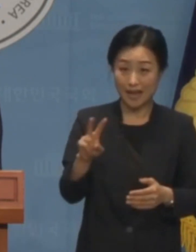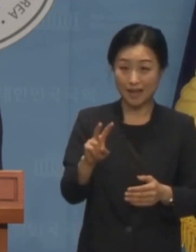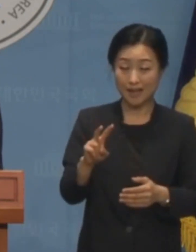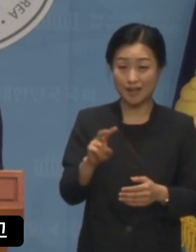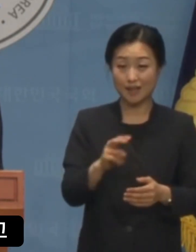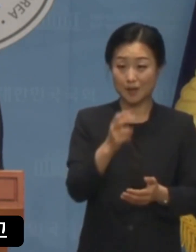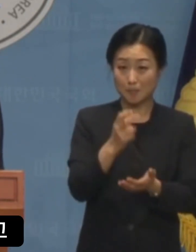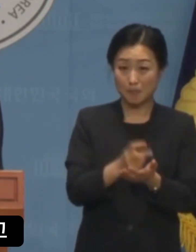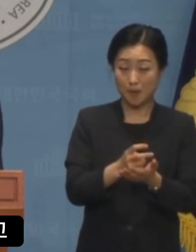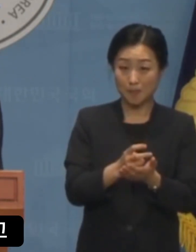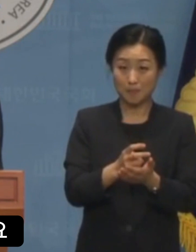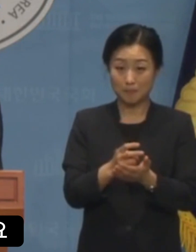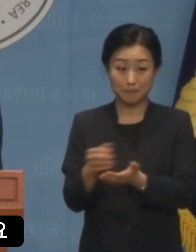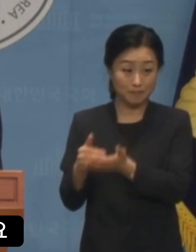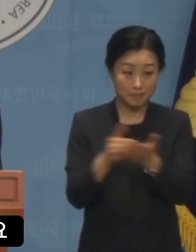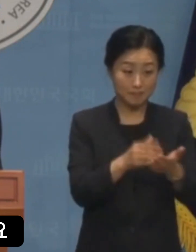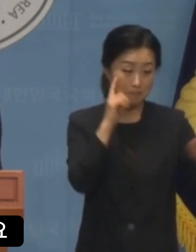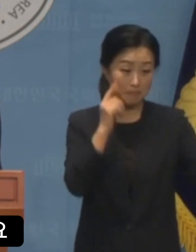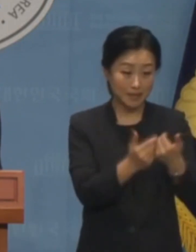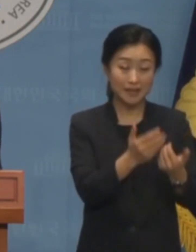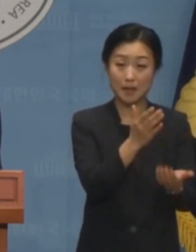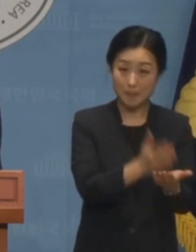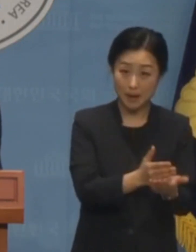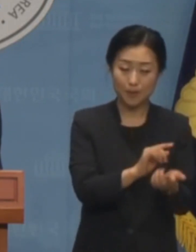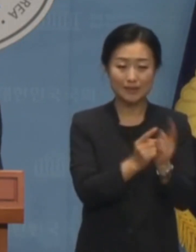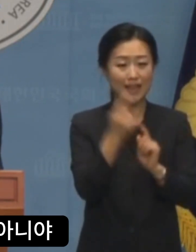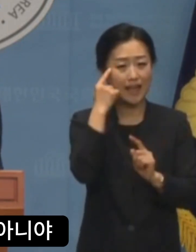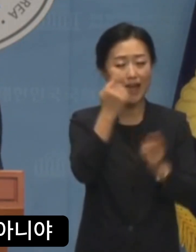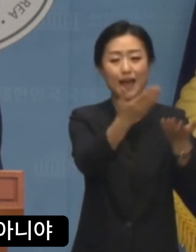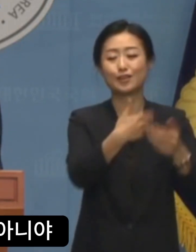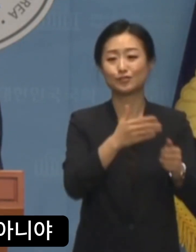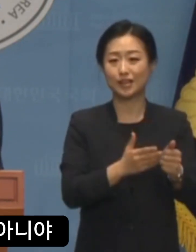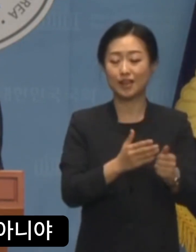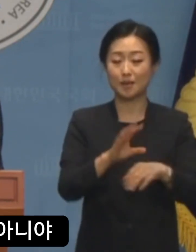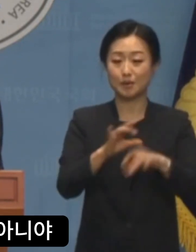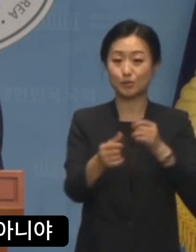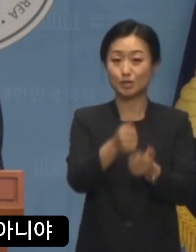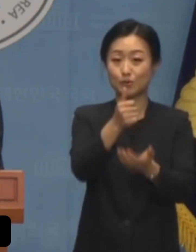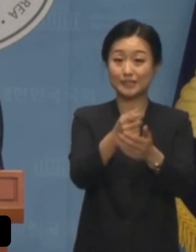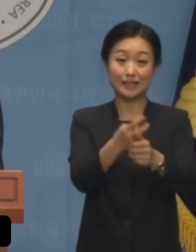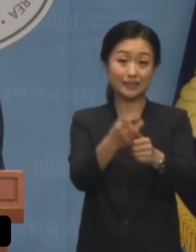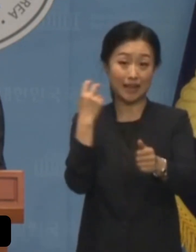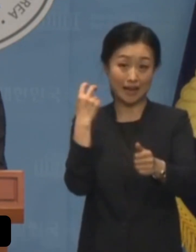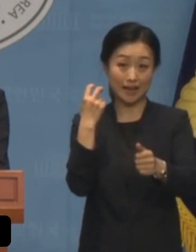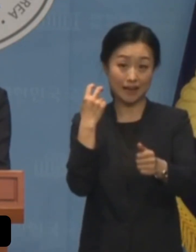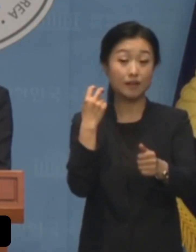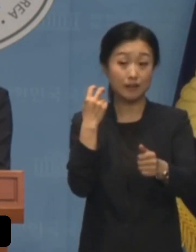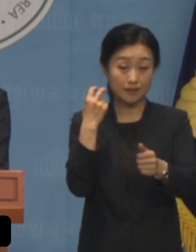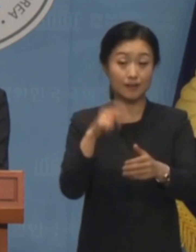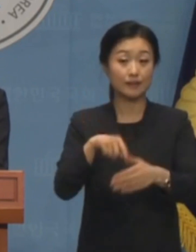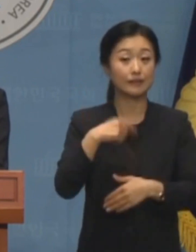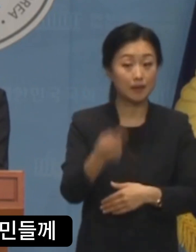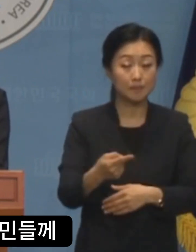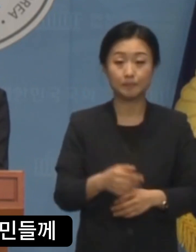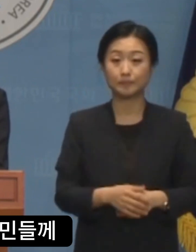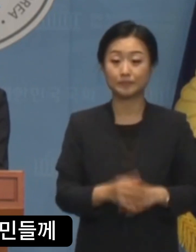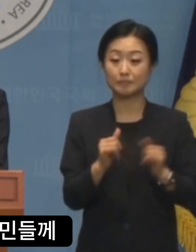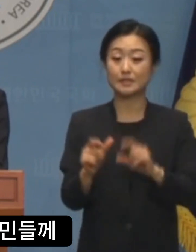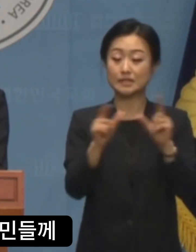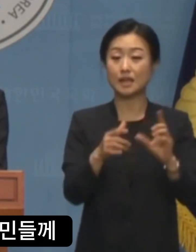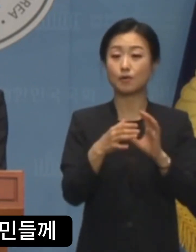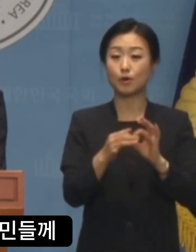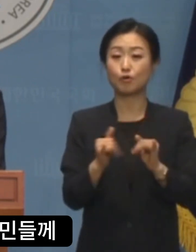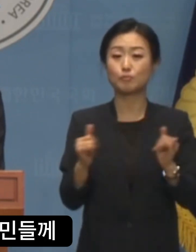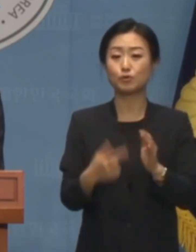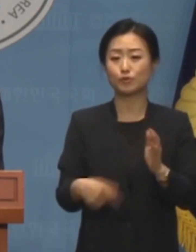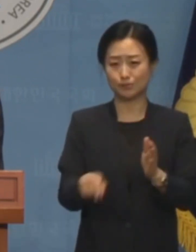내면 반대만 하지 말고 대안을 좀 내세요. 이진숙 씨 탄핵소추안이야 그렇다 칩시다. 민생고에